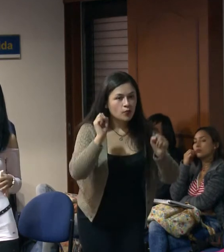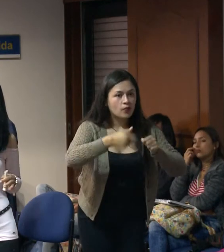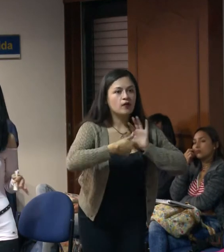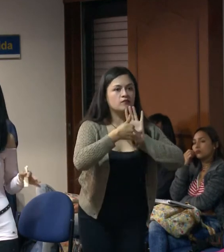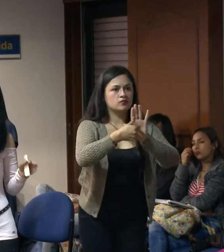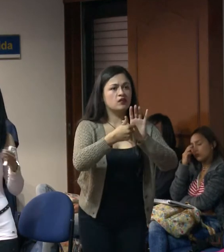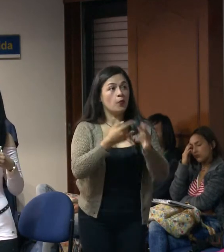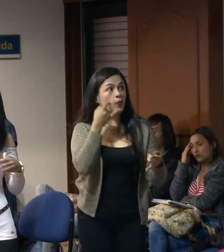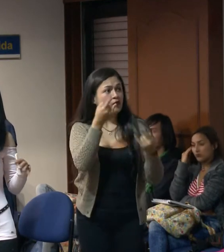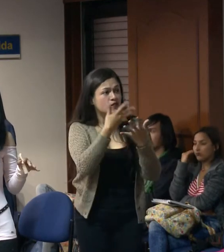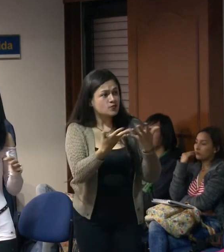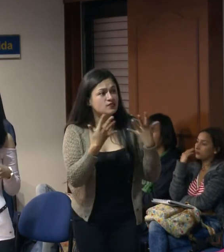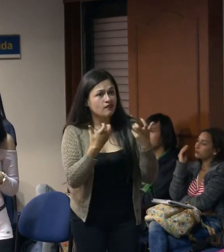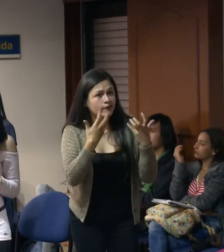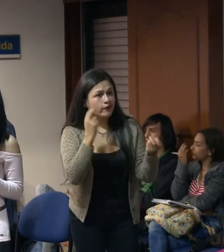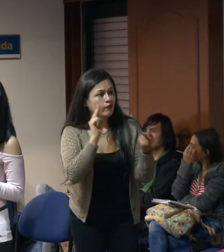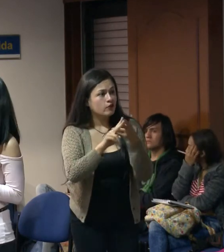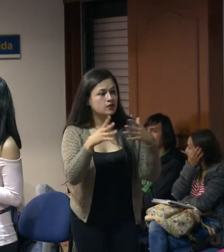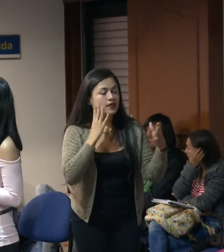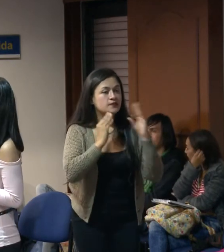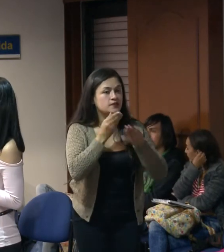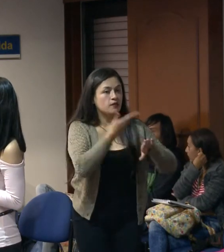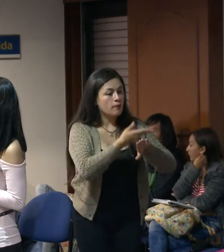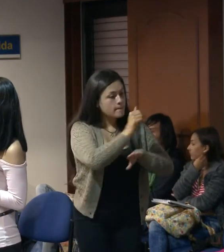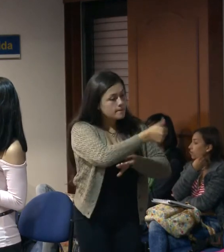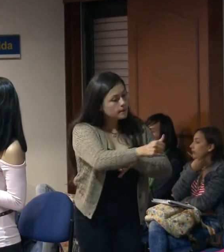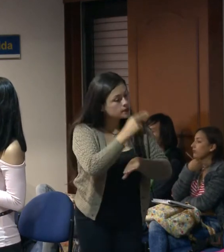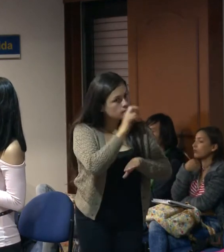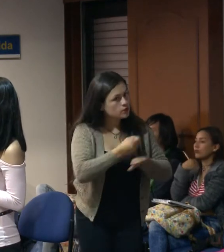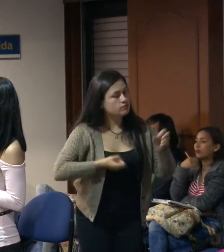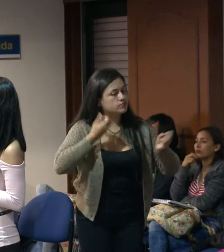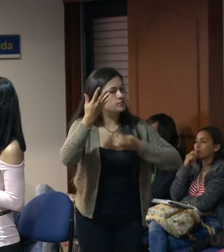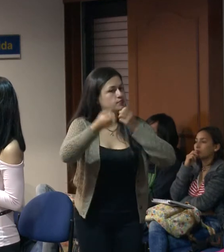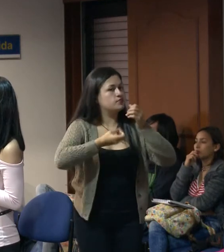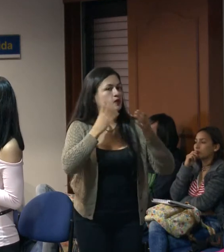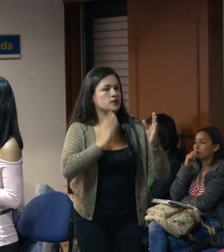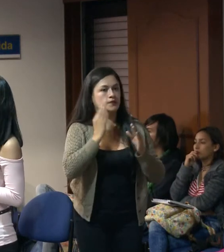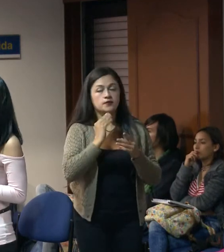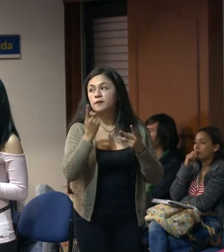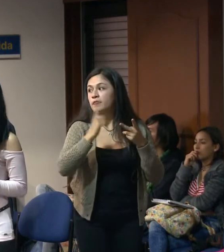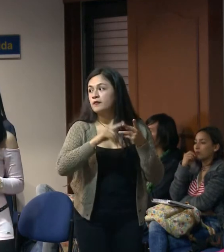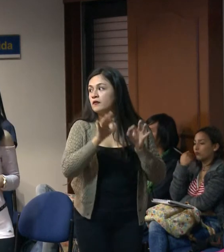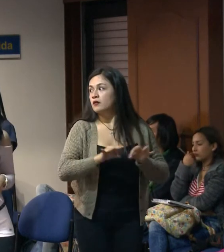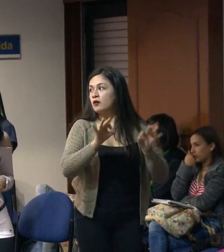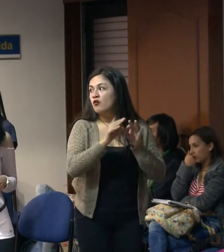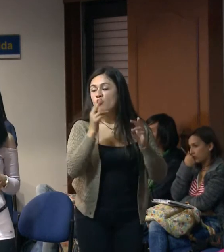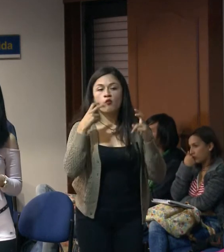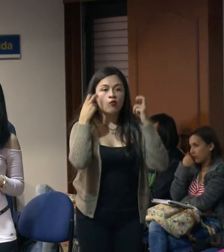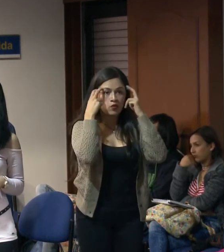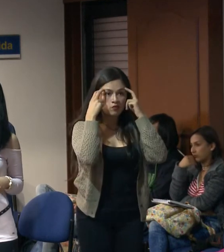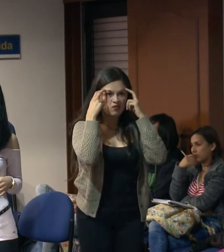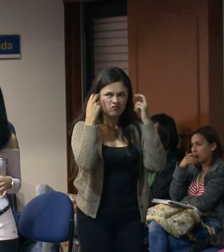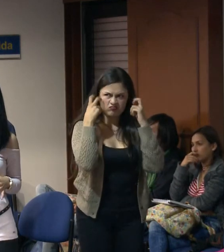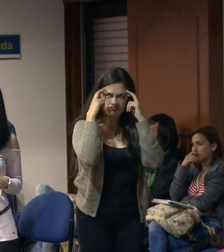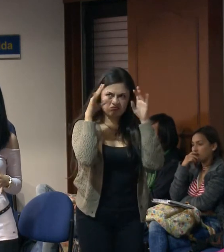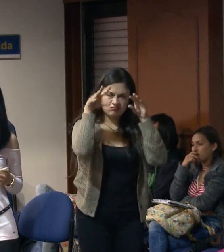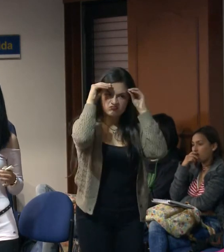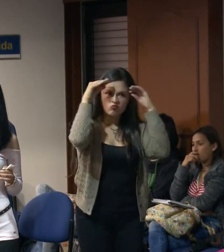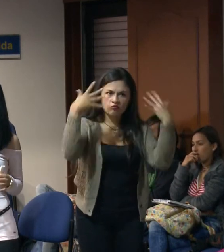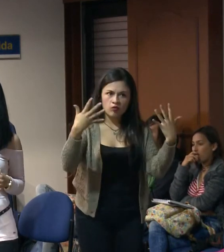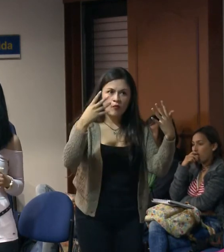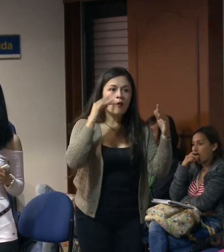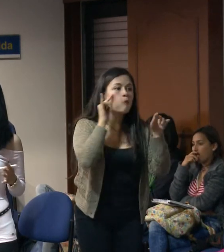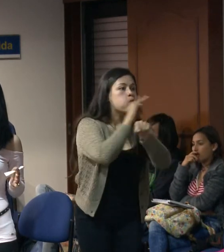sus intereses para crear una experiencia. También se encuentra el conocimiento a través de la observación, que es donde el niño crea su